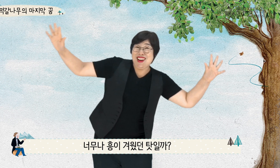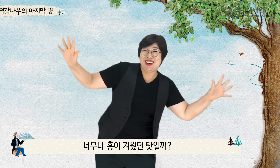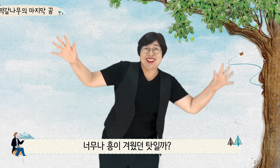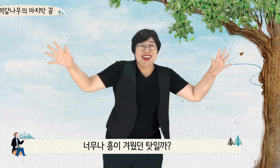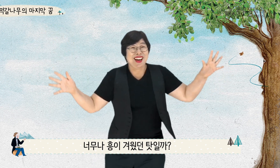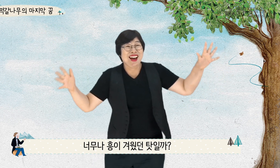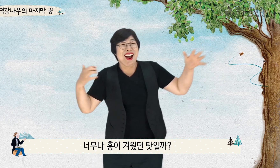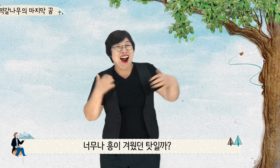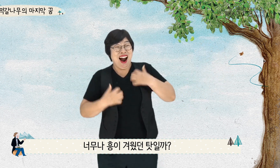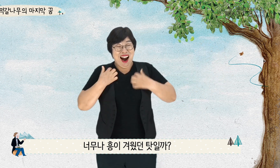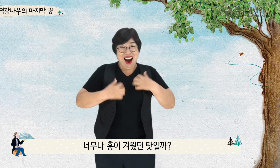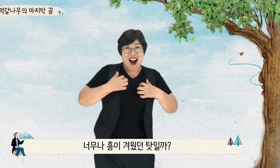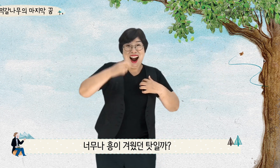너무나 흥이 겨웠던 탓일까?